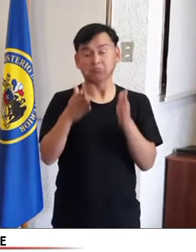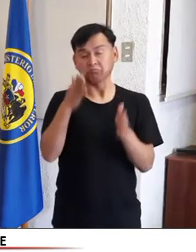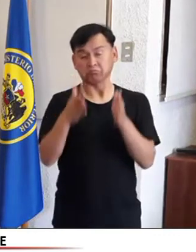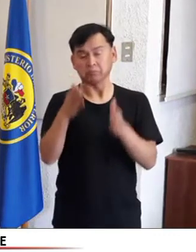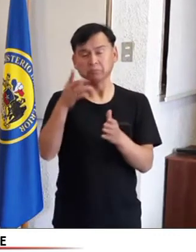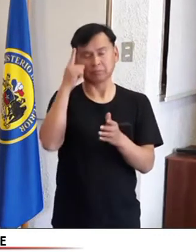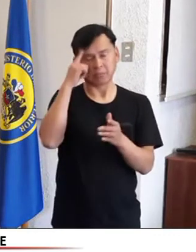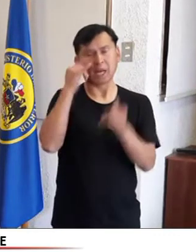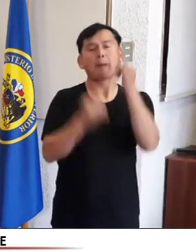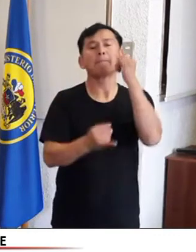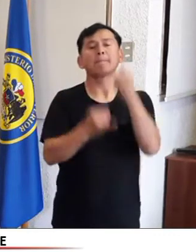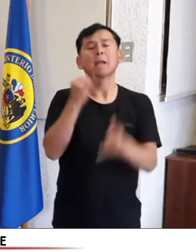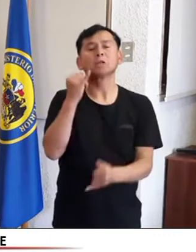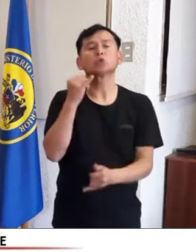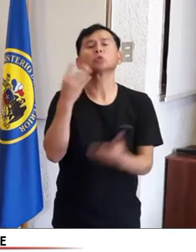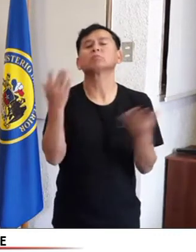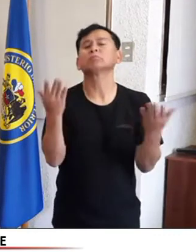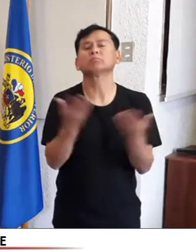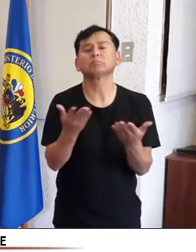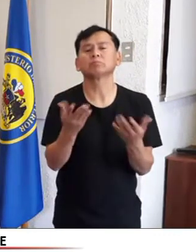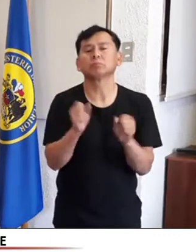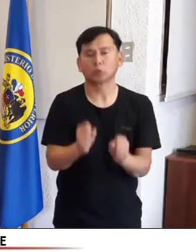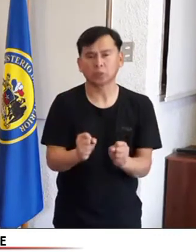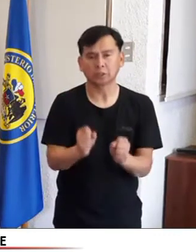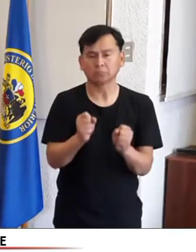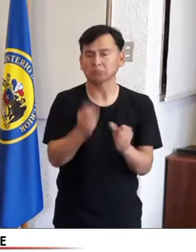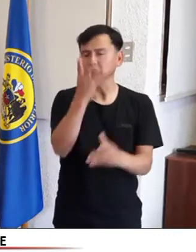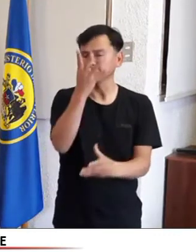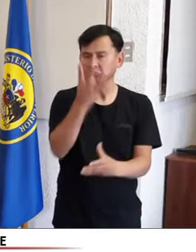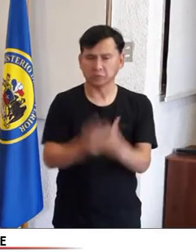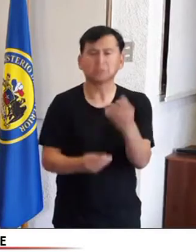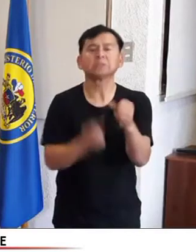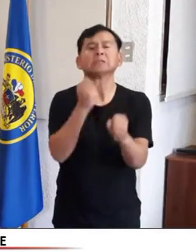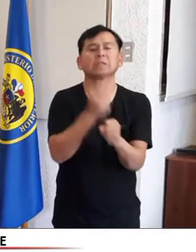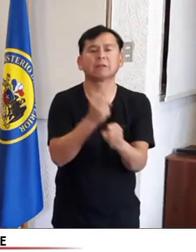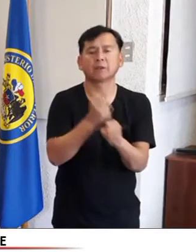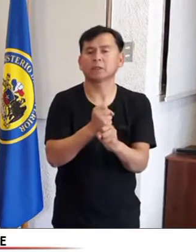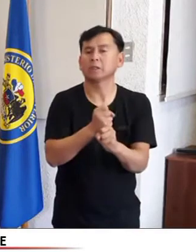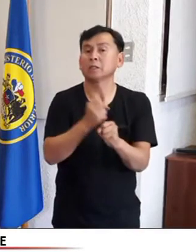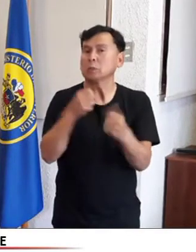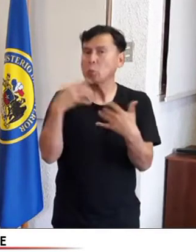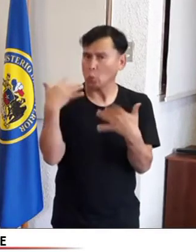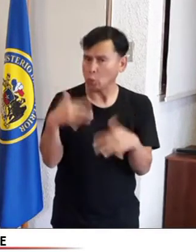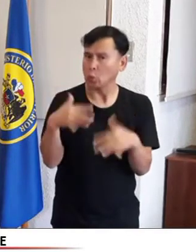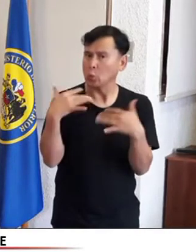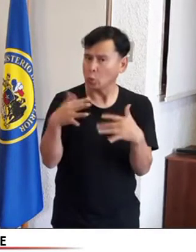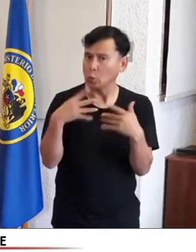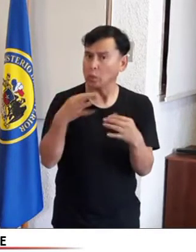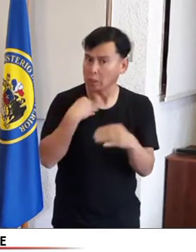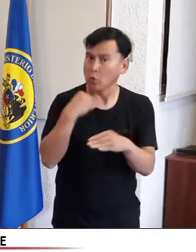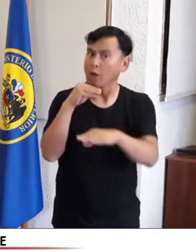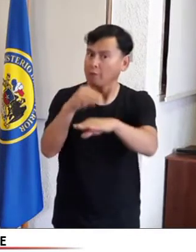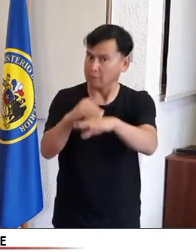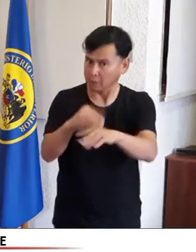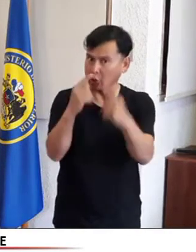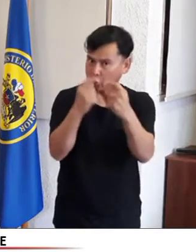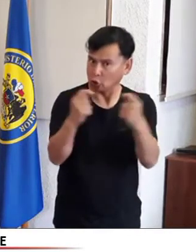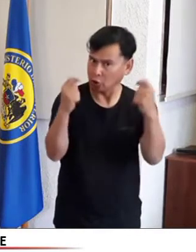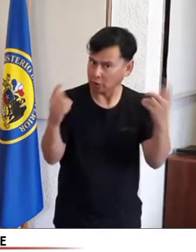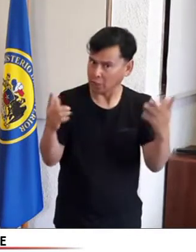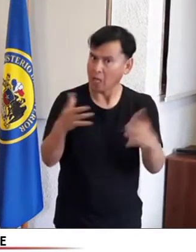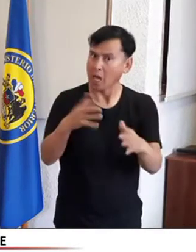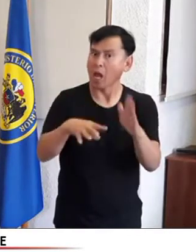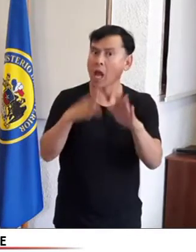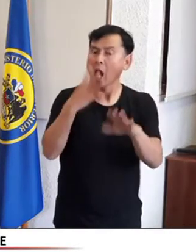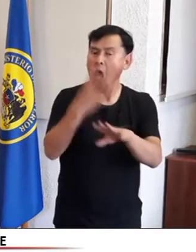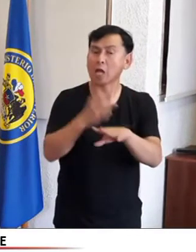nos van a dar los plazos para poder terminar un trabajo que no es menor, y lo quiero decir a la localidad. Tenemos más